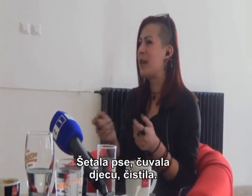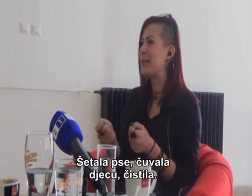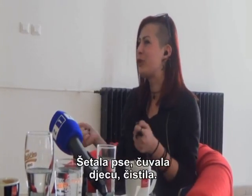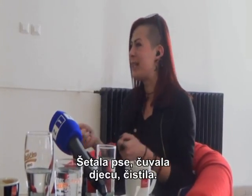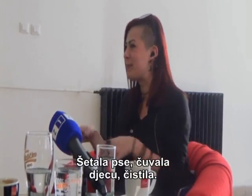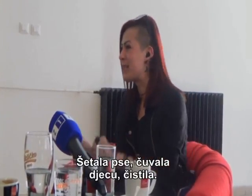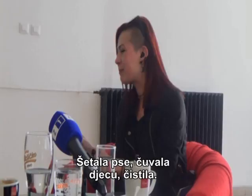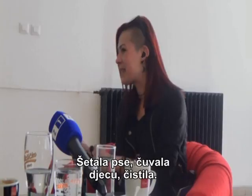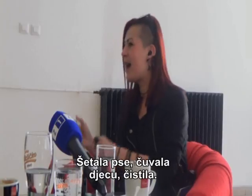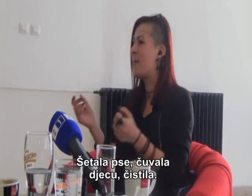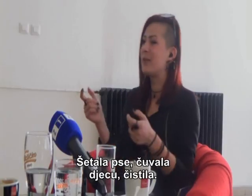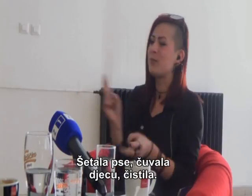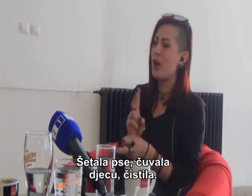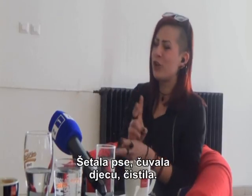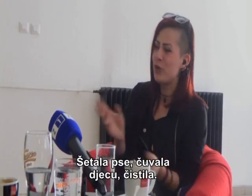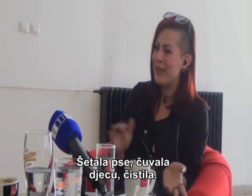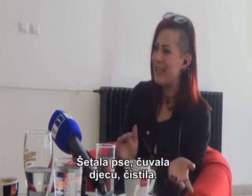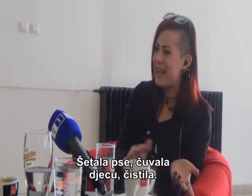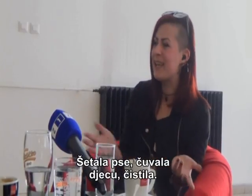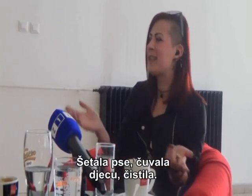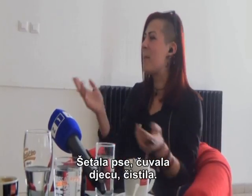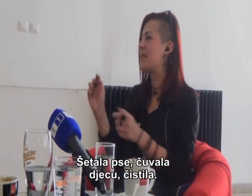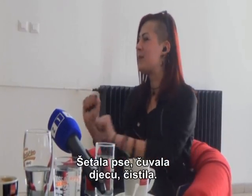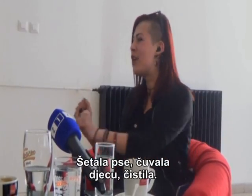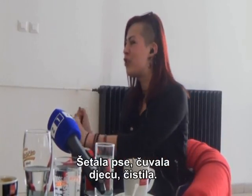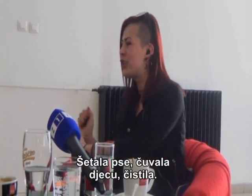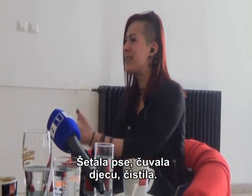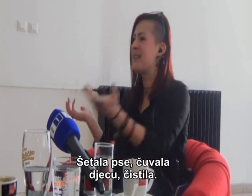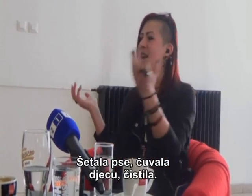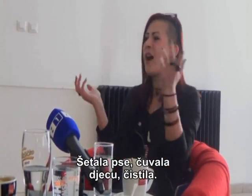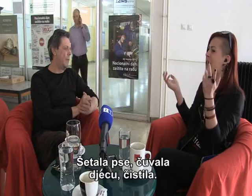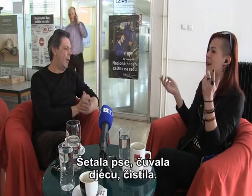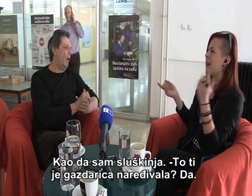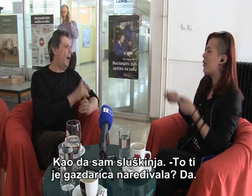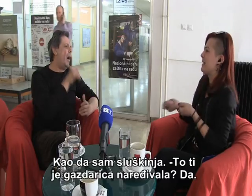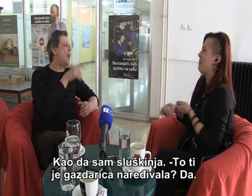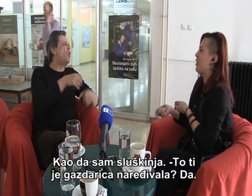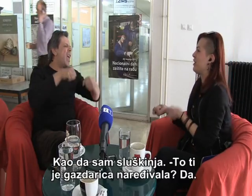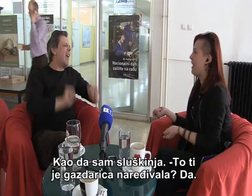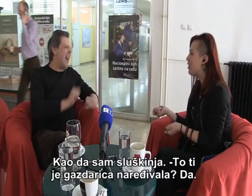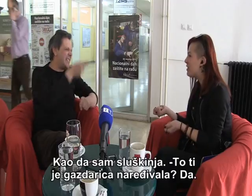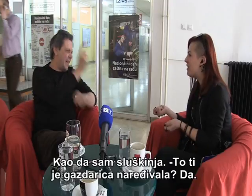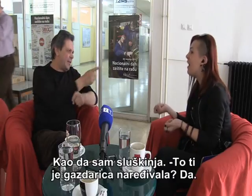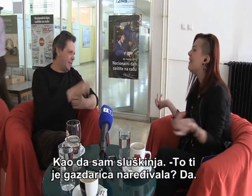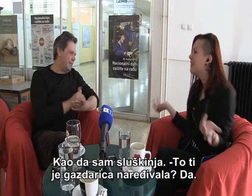sam šetati psa, potom morala čuvati dijete, pa sam tamo šitila. Kao da ću bila šitačica. A to ti je gazarica? Da.